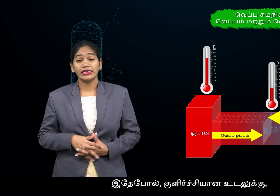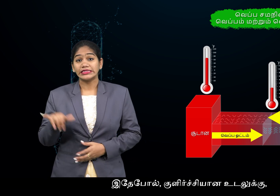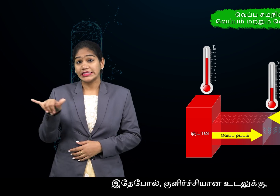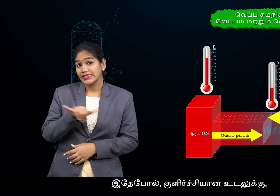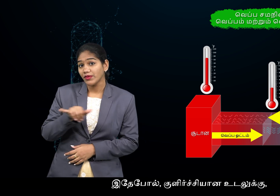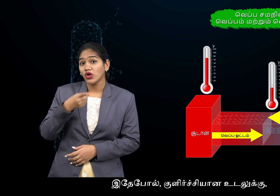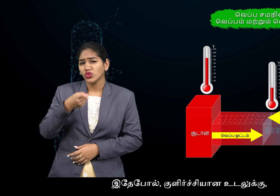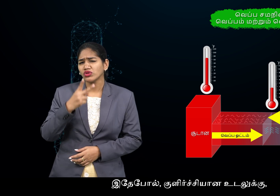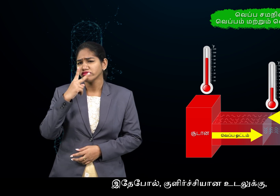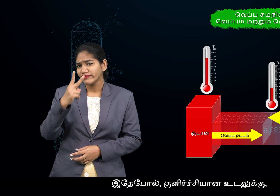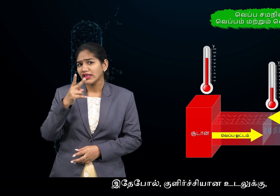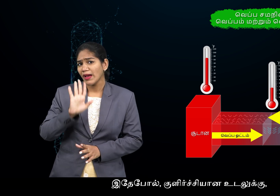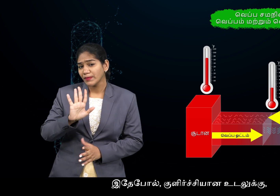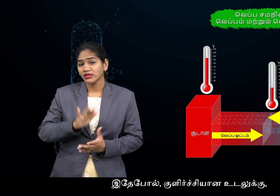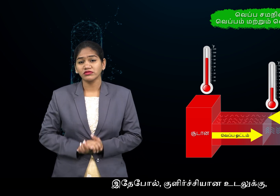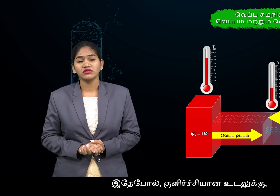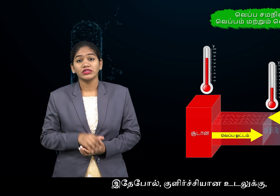இதேபோல் குளிர்ச்சியான உடலுக்கு